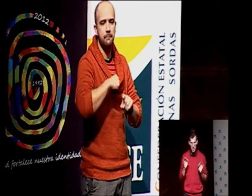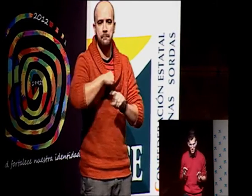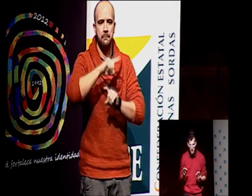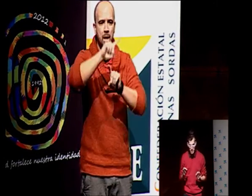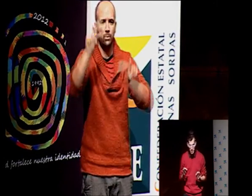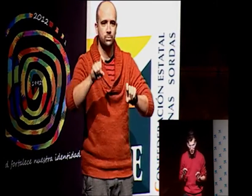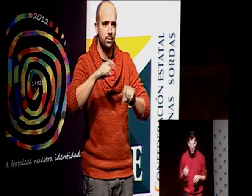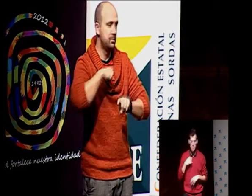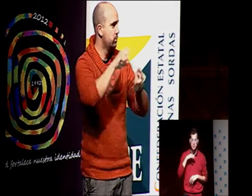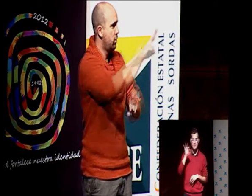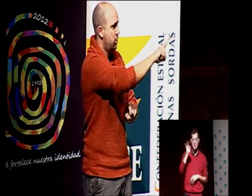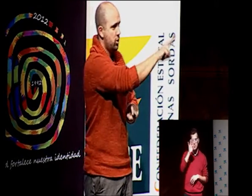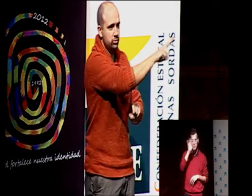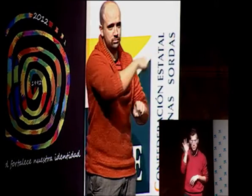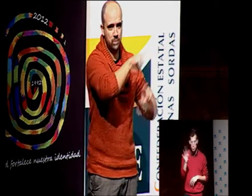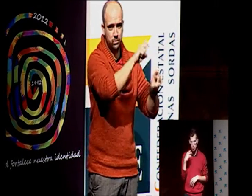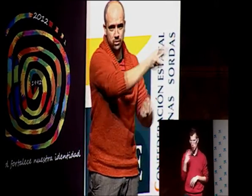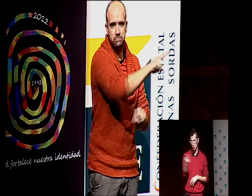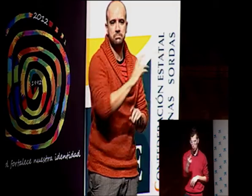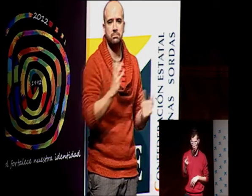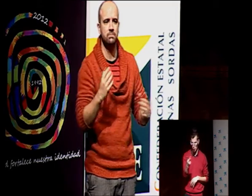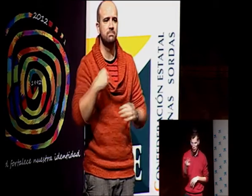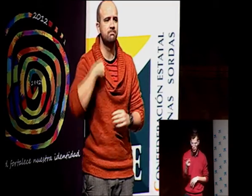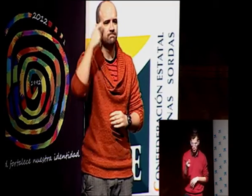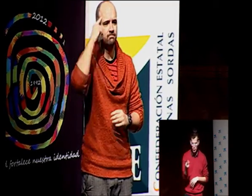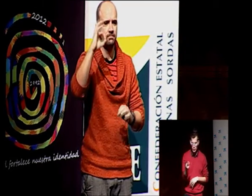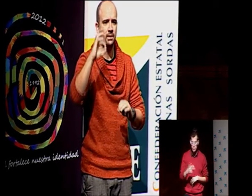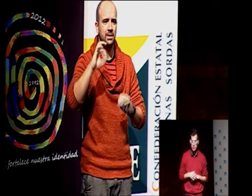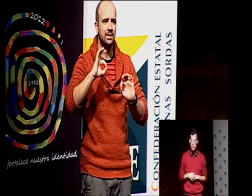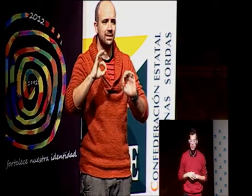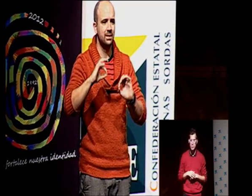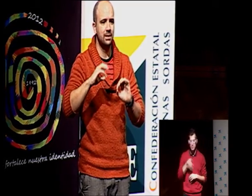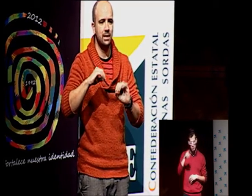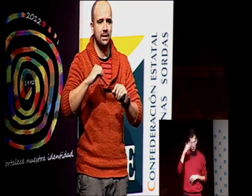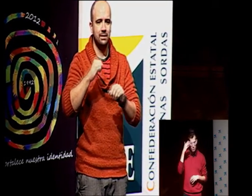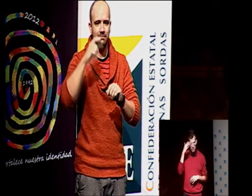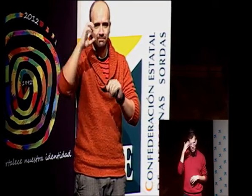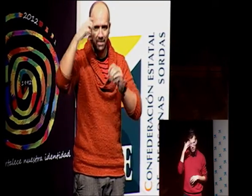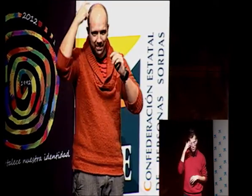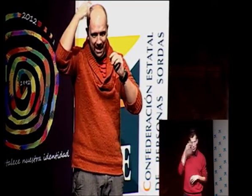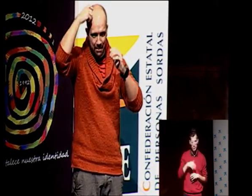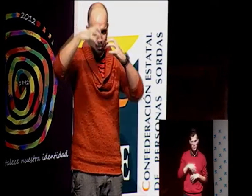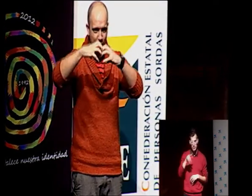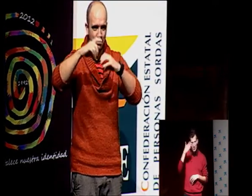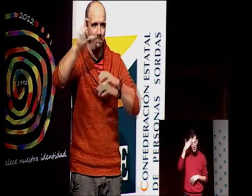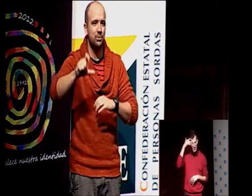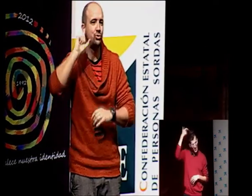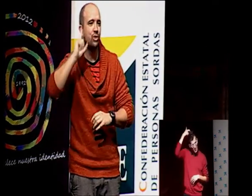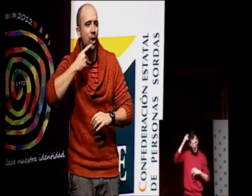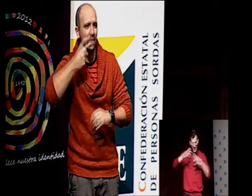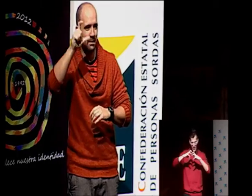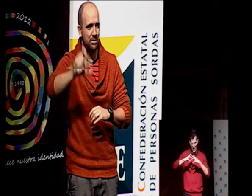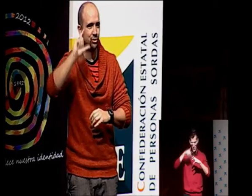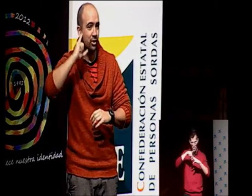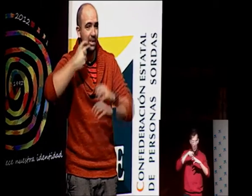no bien yo tengo pregunta para para ambos e